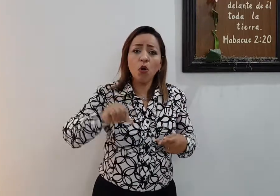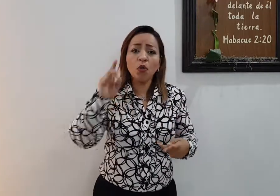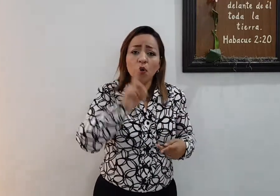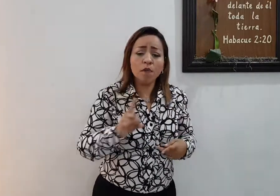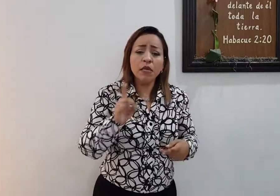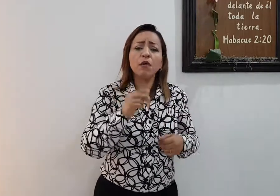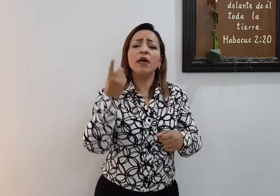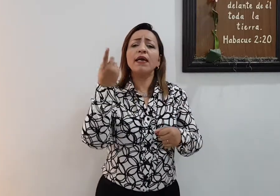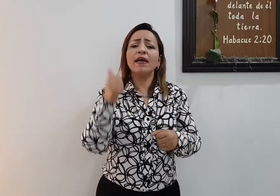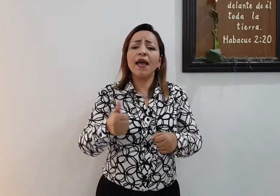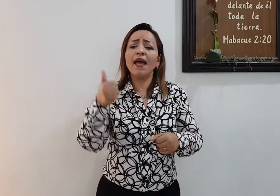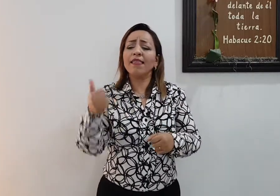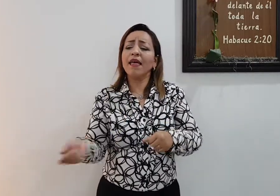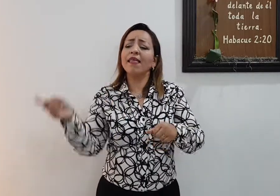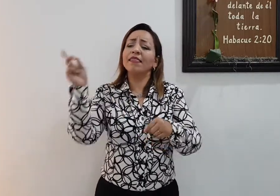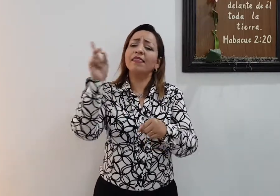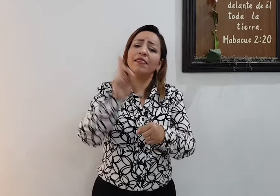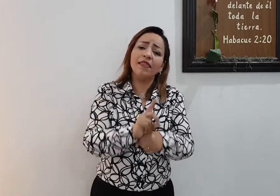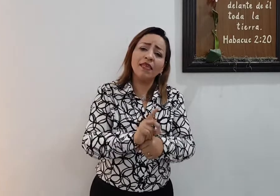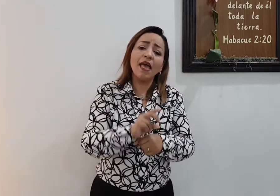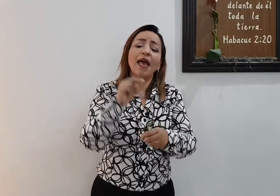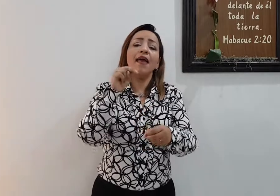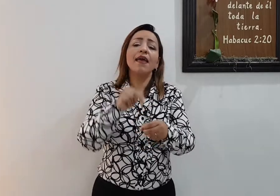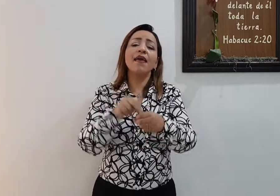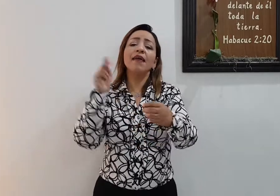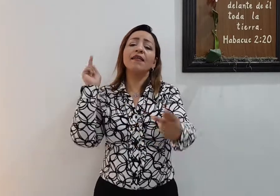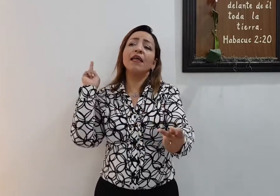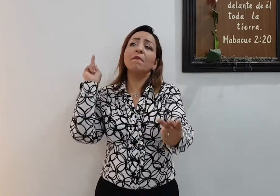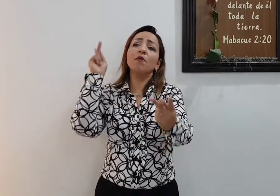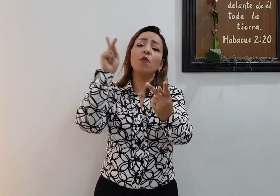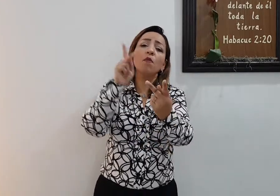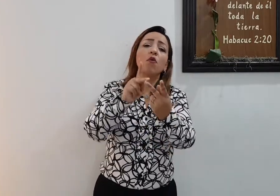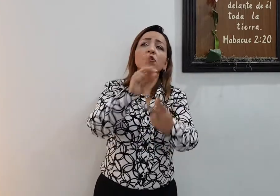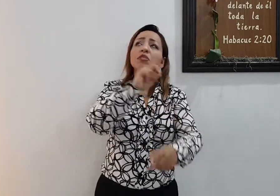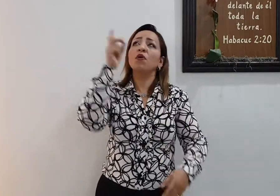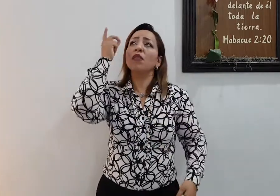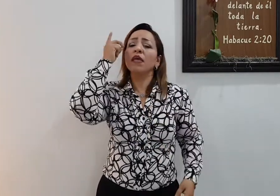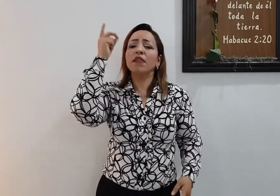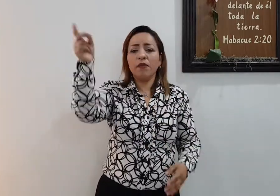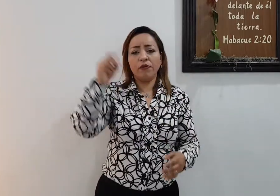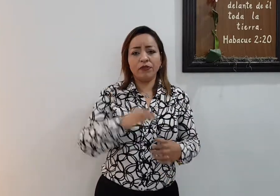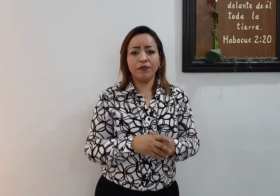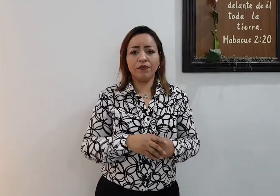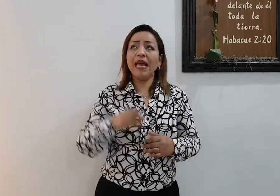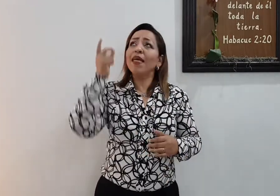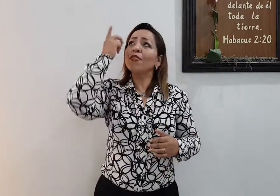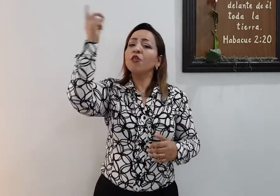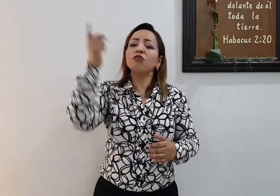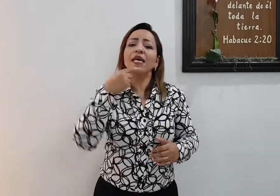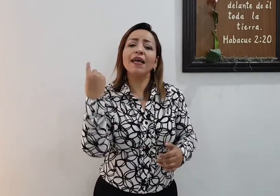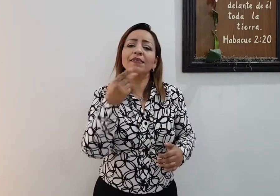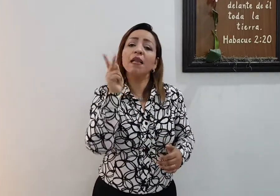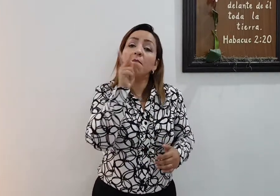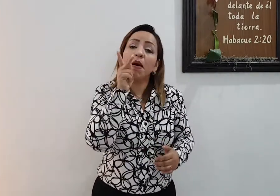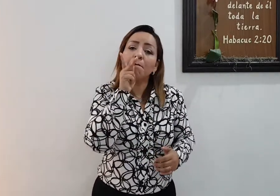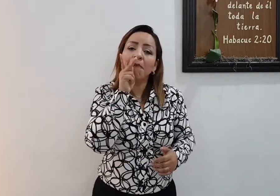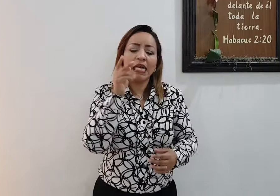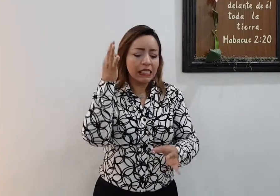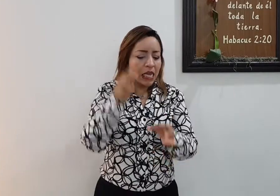el propósito del Señor, ¿verdad? Ese papá que siempre está listo y dispuesto a escucharme, hermano. Nunca